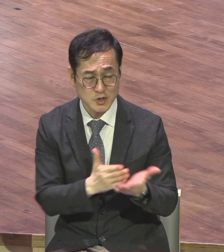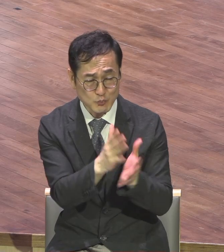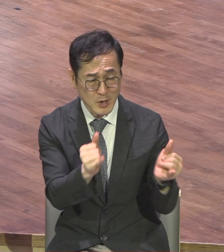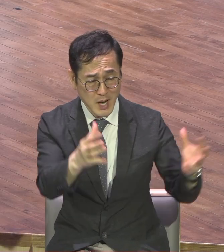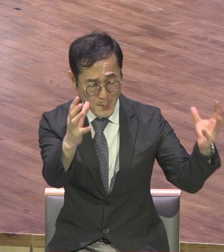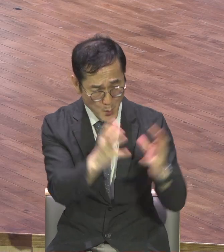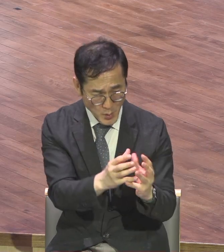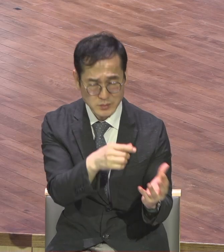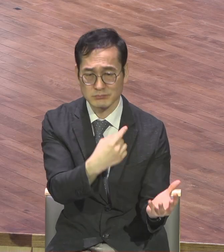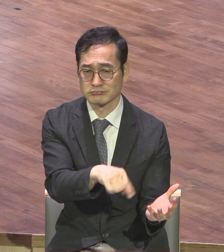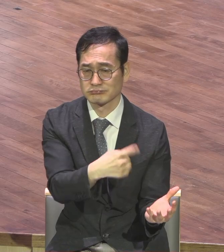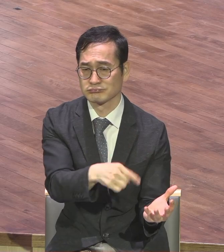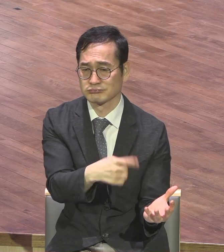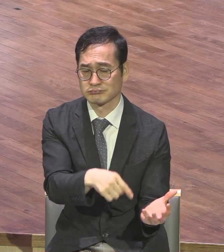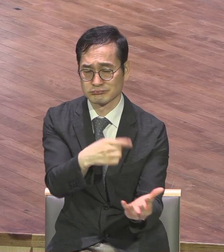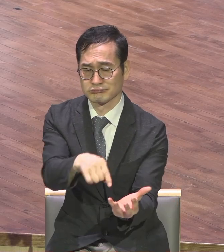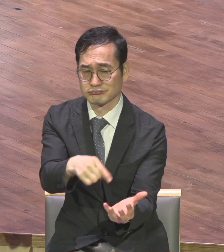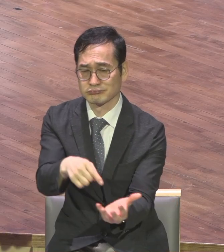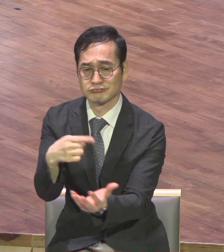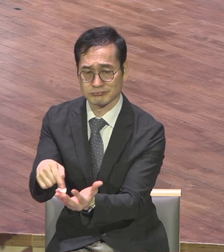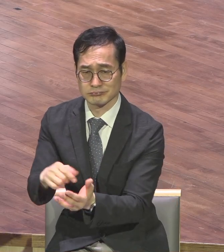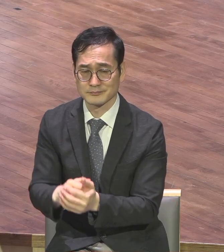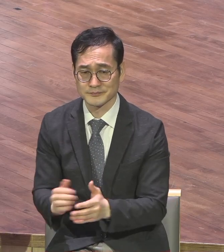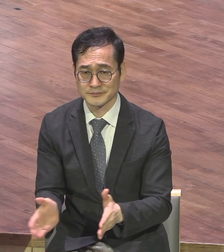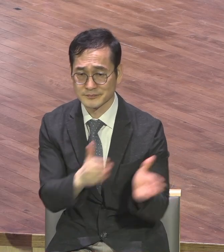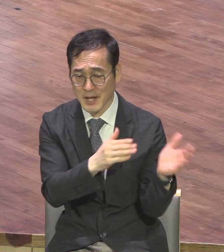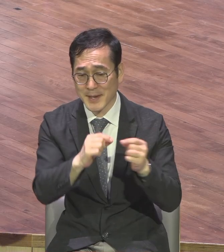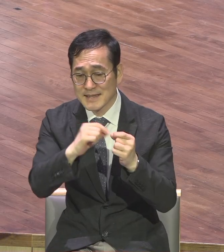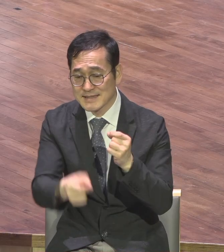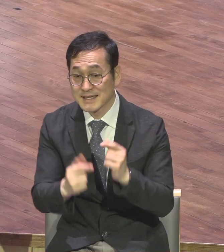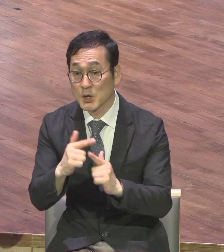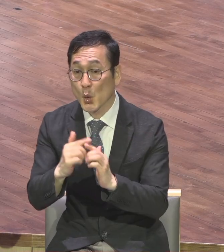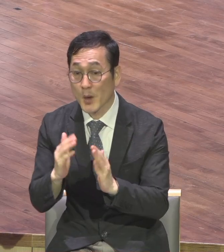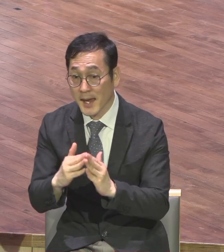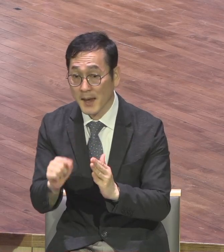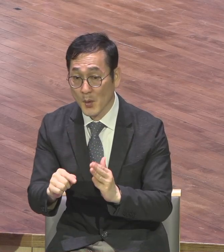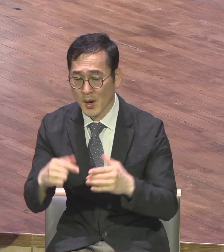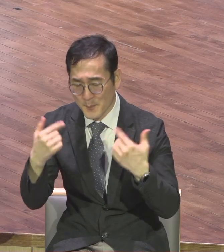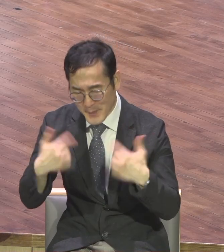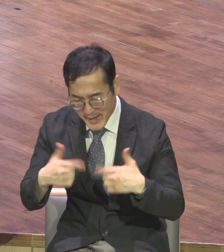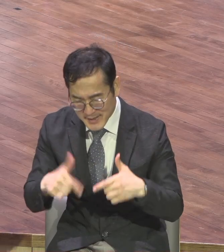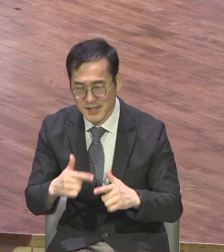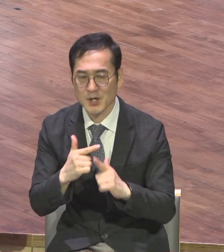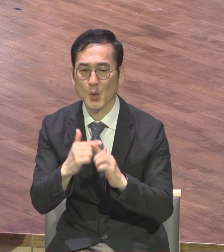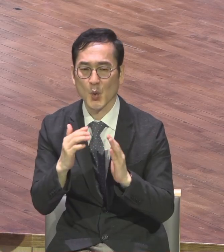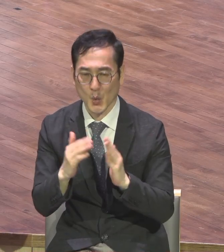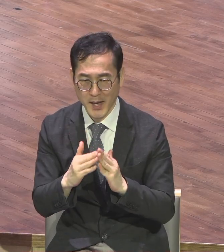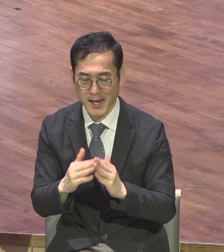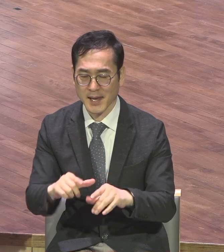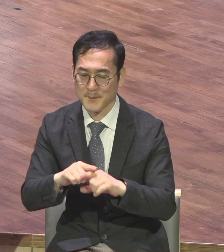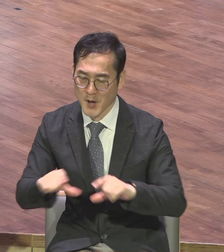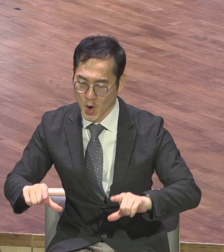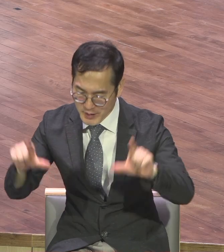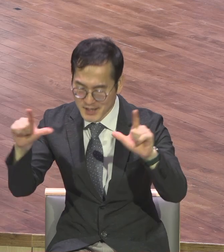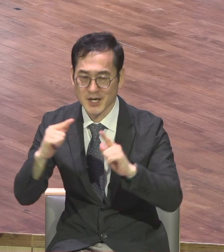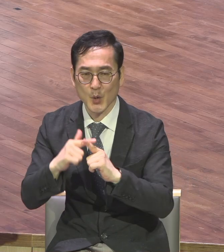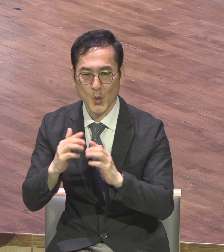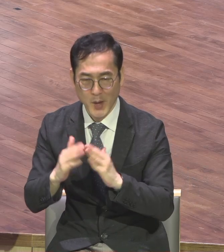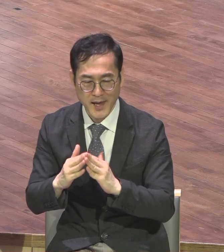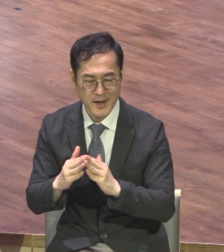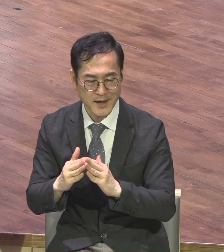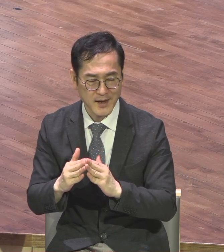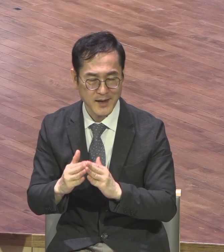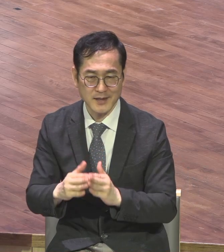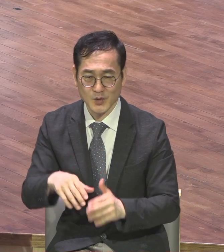자, 지교회는 매일 교회, 평일 교회, 현장 교회예요. 매일 모이고